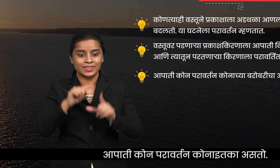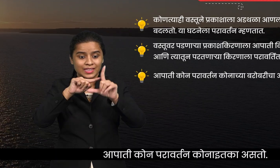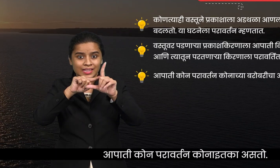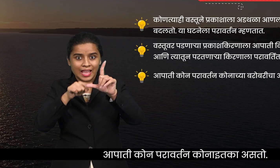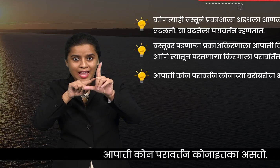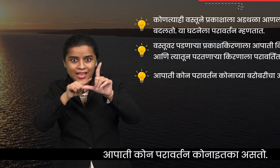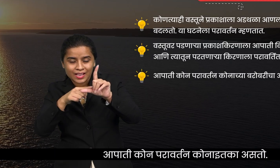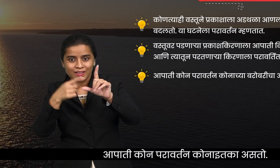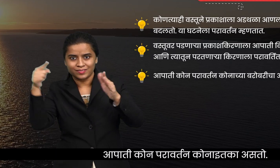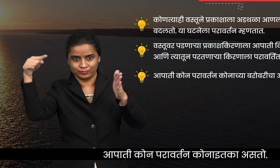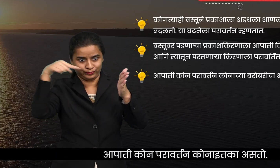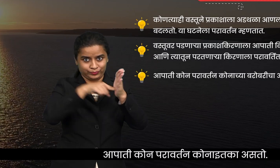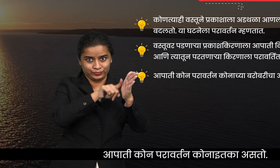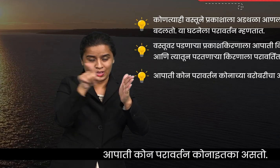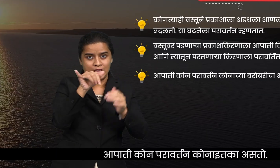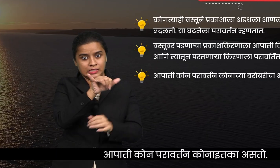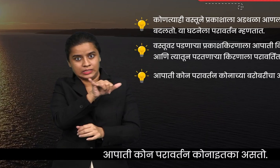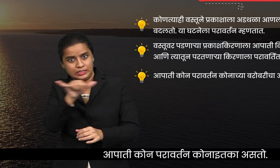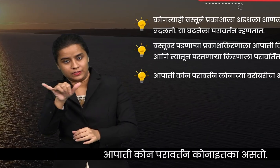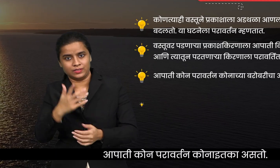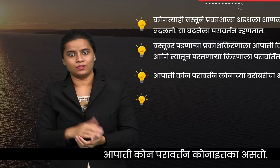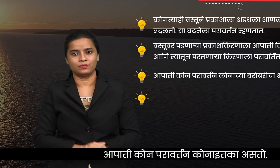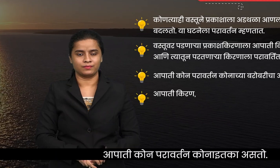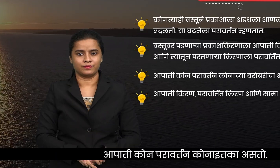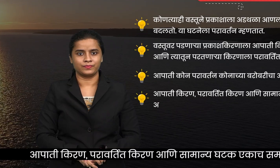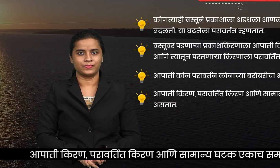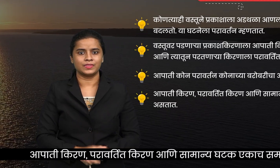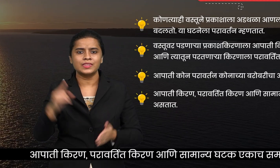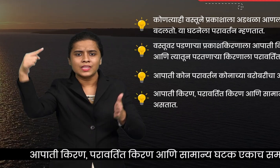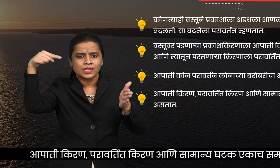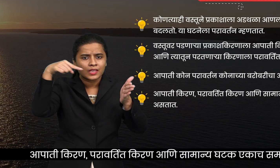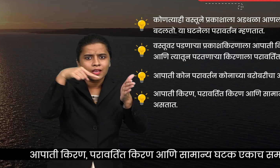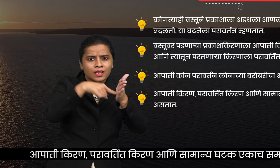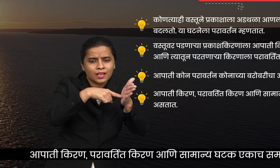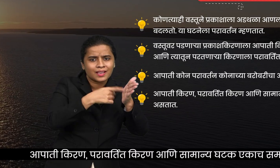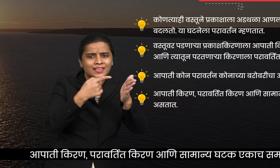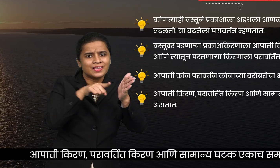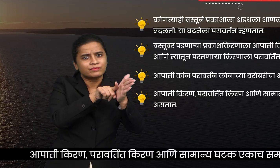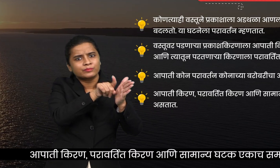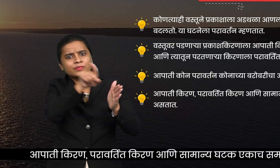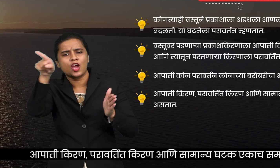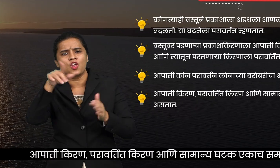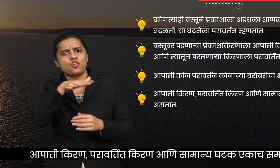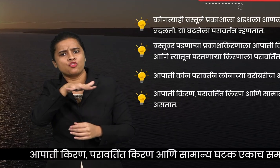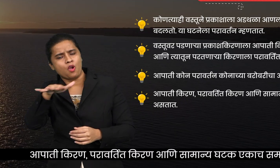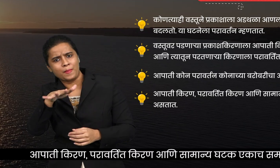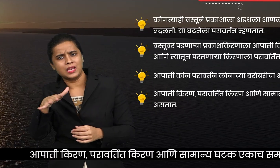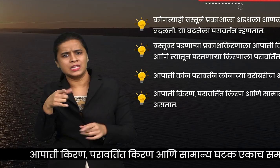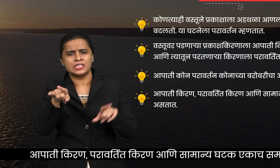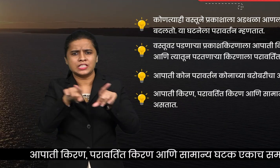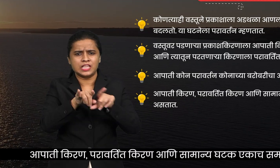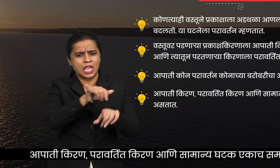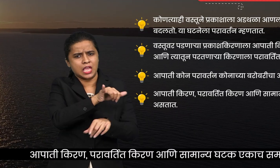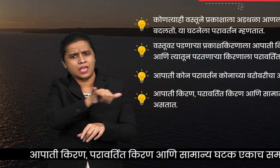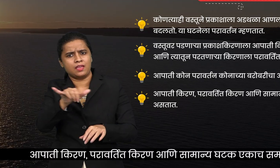चौथा, आपती कोन परावर्तन कोनक इतका असतो. आपती किरण, परावर्तित किरण आणि सामान्य